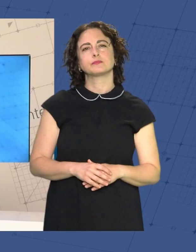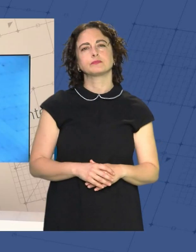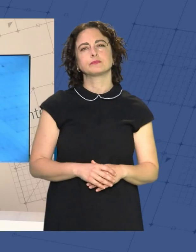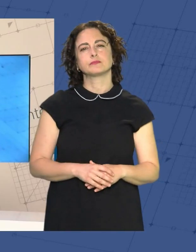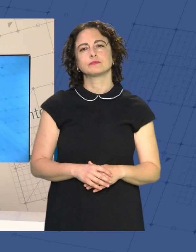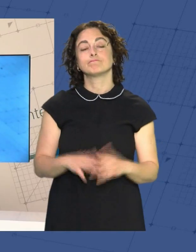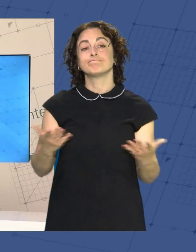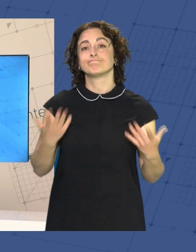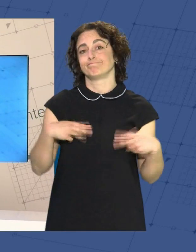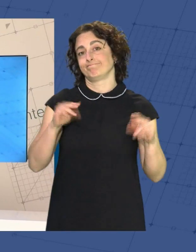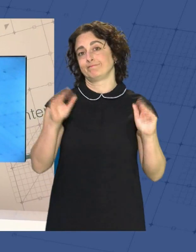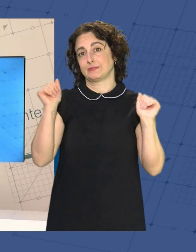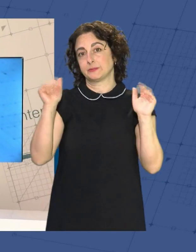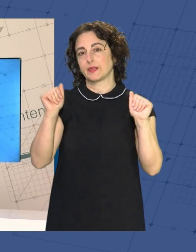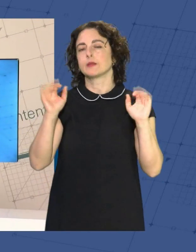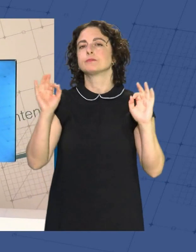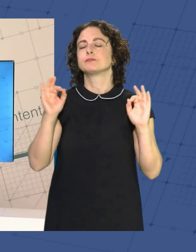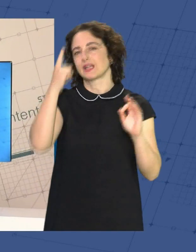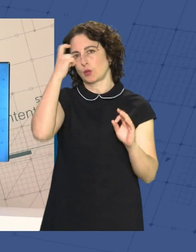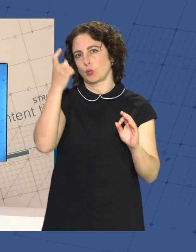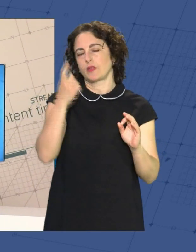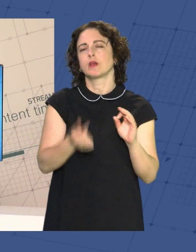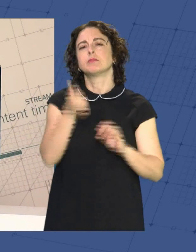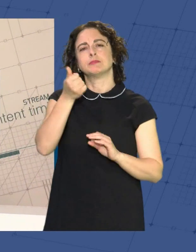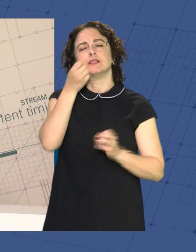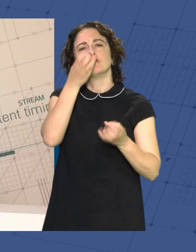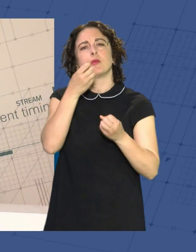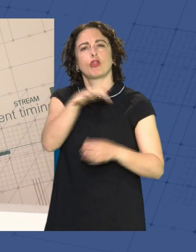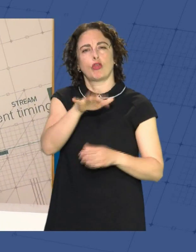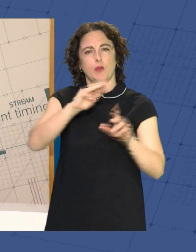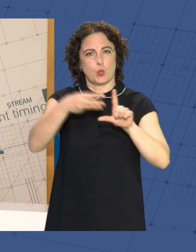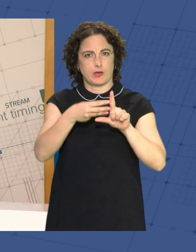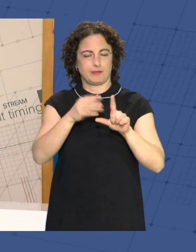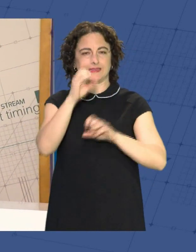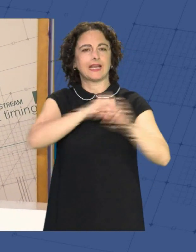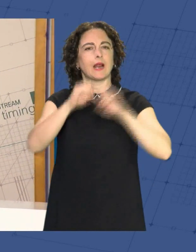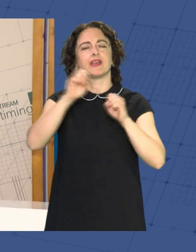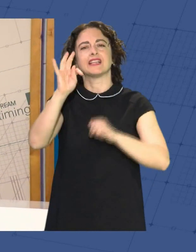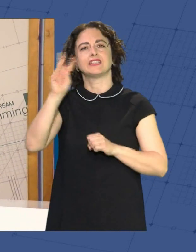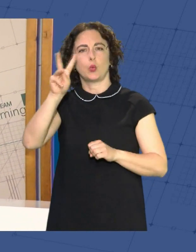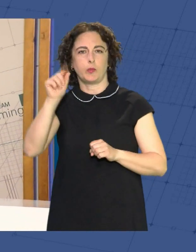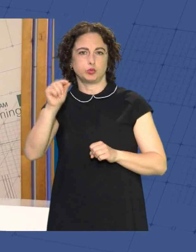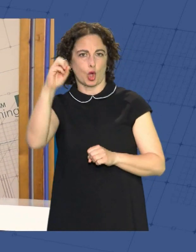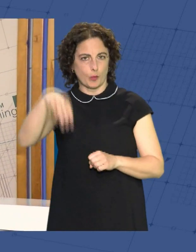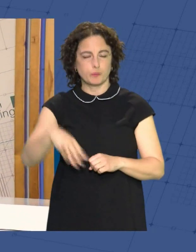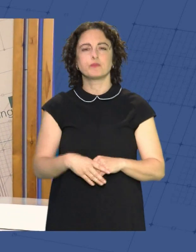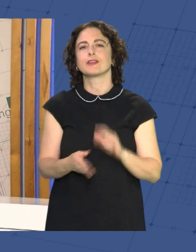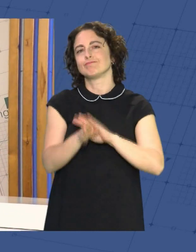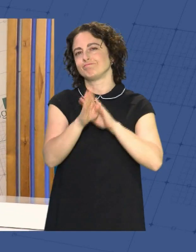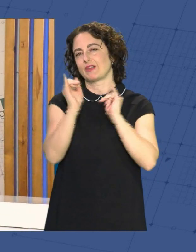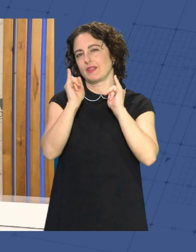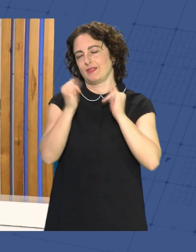y así nos despedimos recuerden que tienen más información en nuestra web interalmeriatv.com que sigan